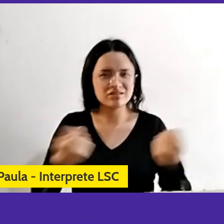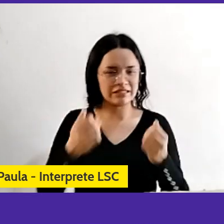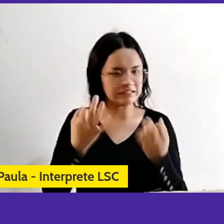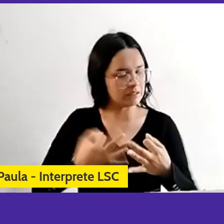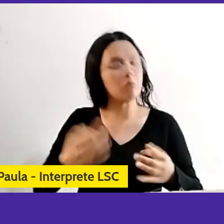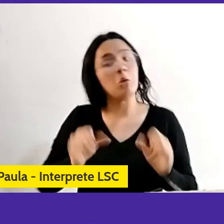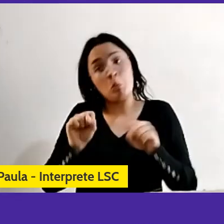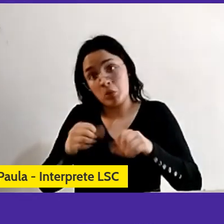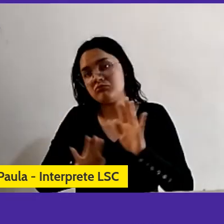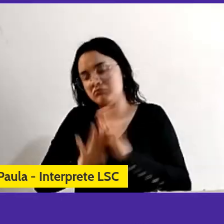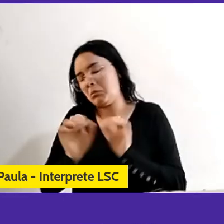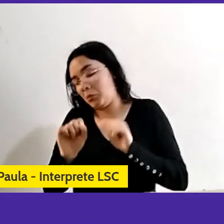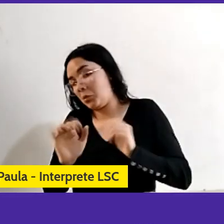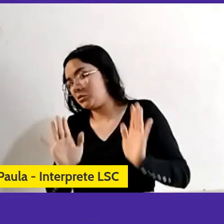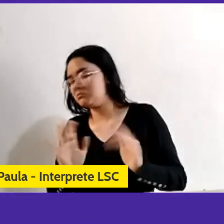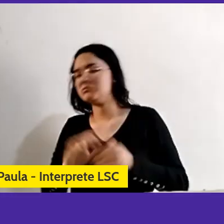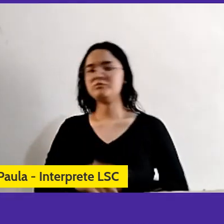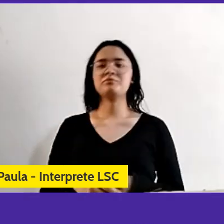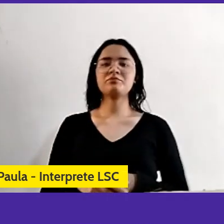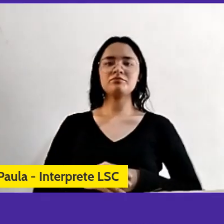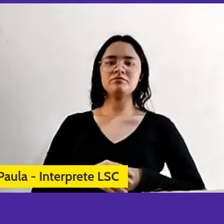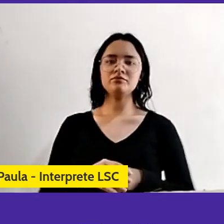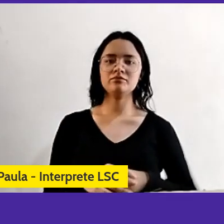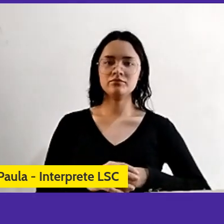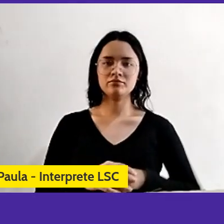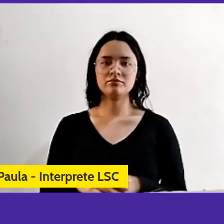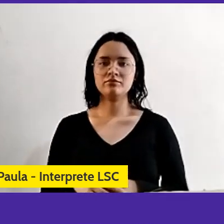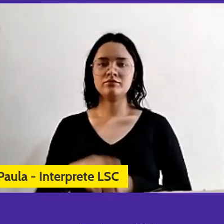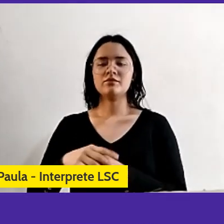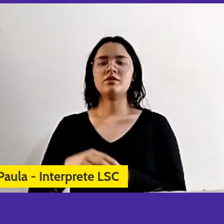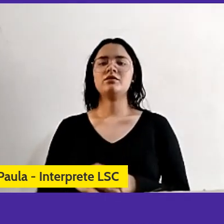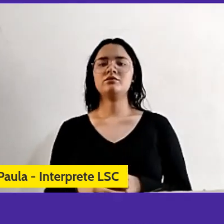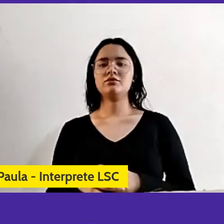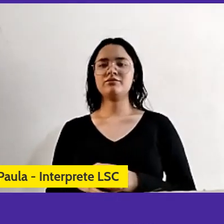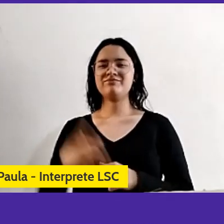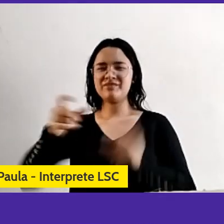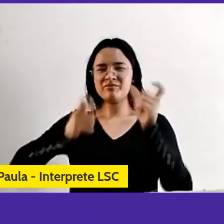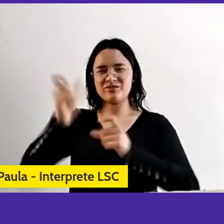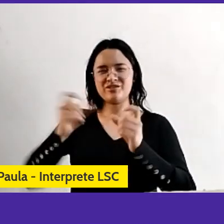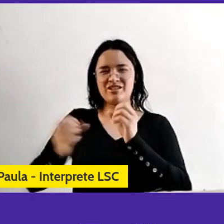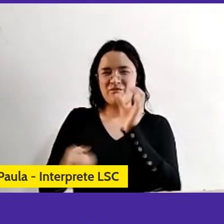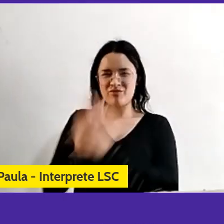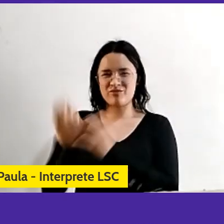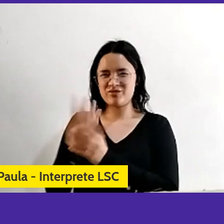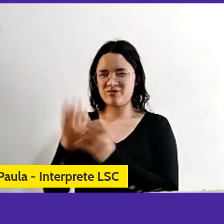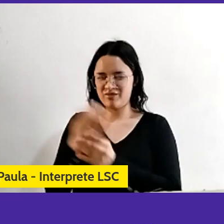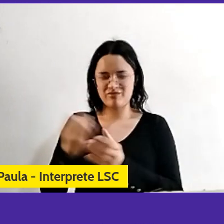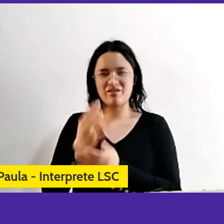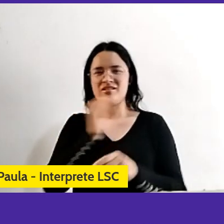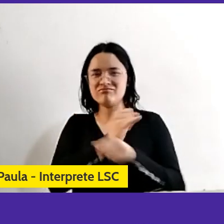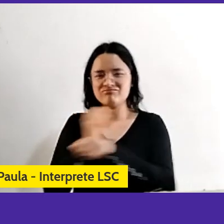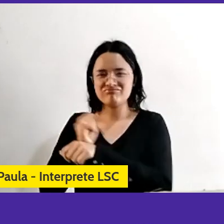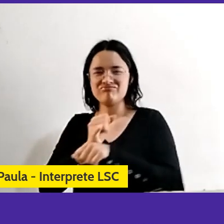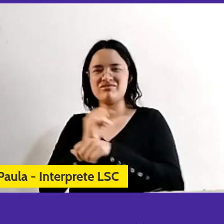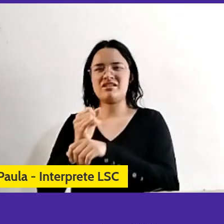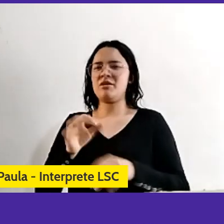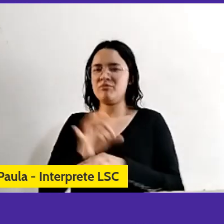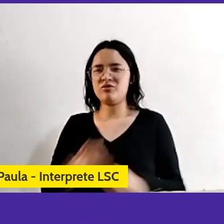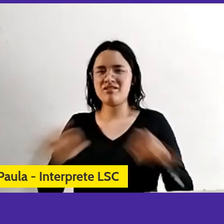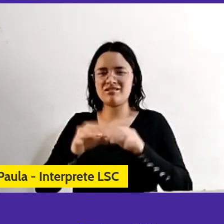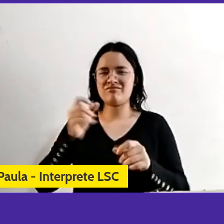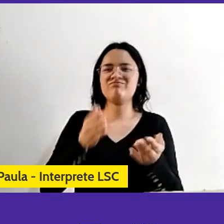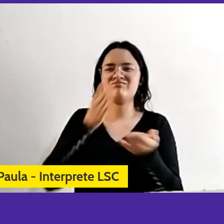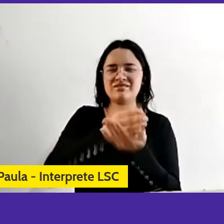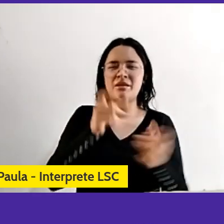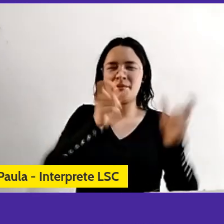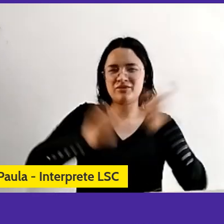eso, ¿no? Que los productores se acerquen a distribuidores, a gente de venta, que no lo dejen para el final con la película terminada, porque ya ahí no